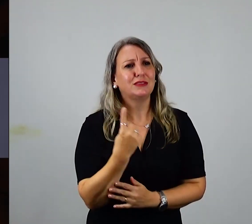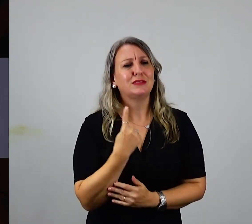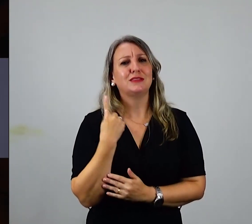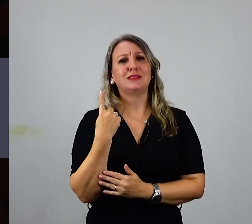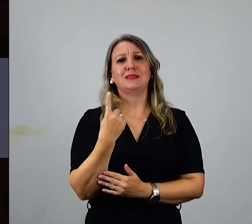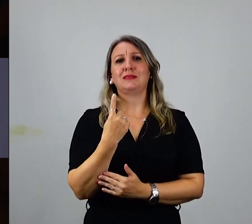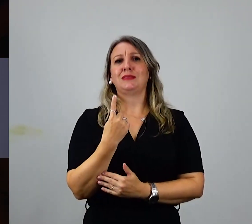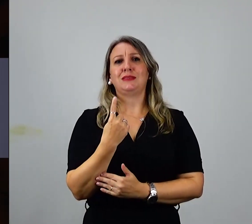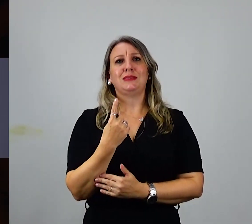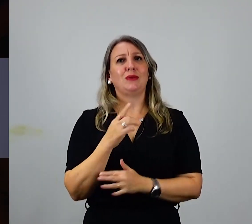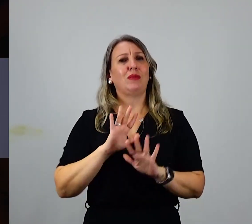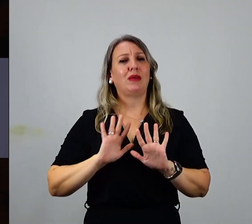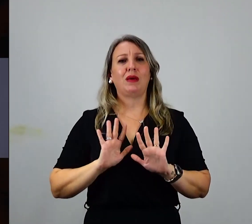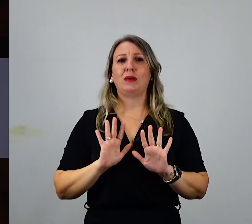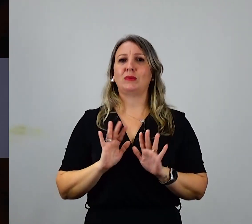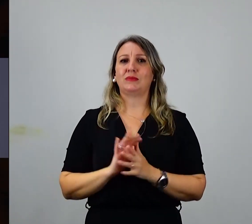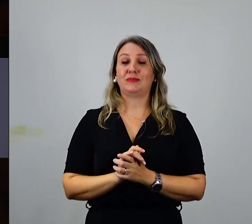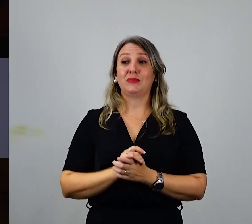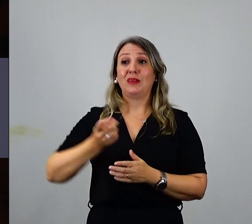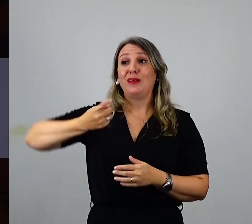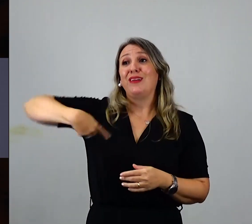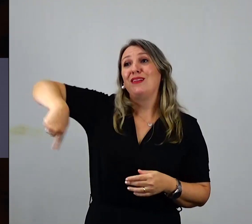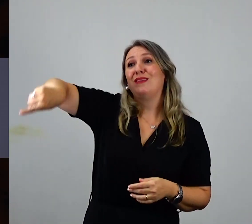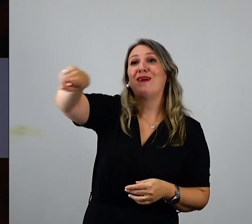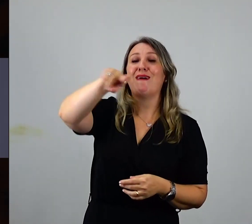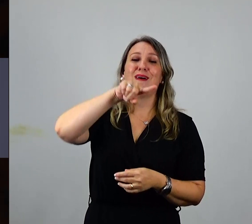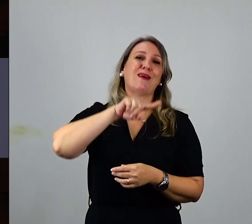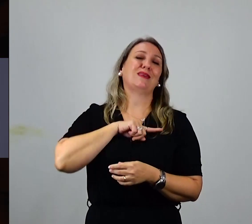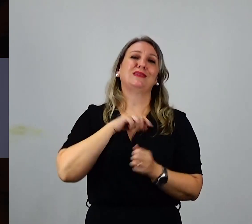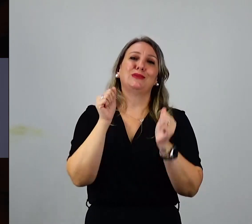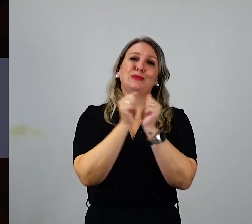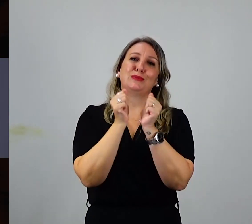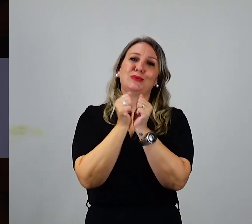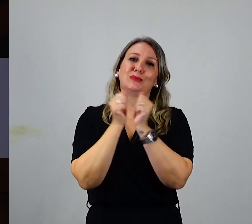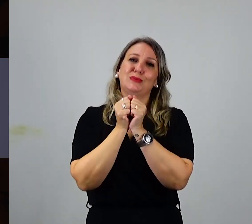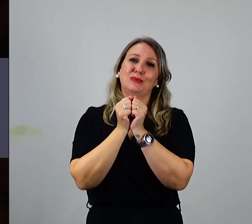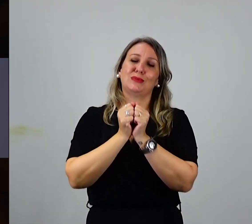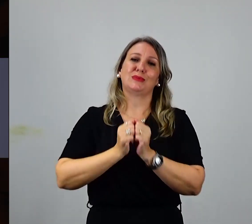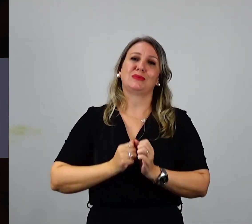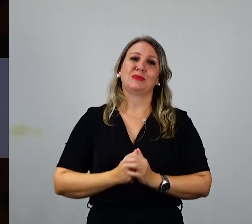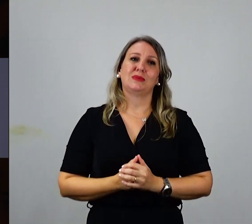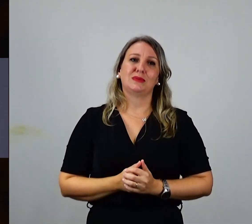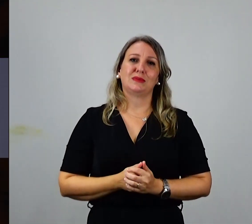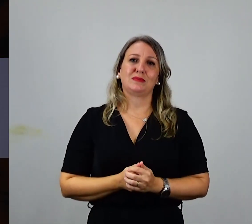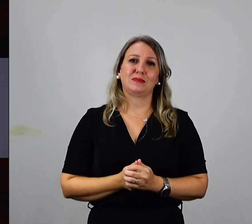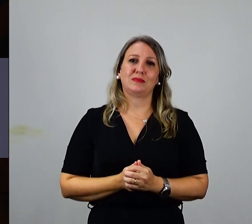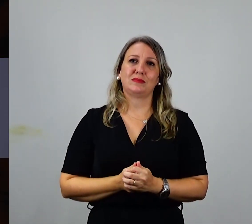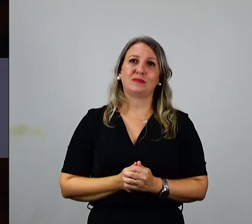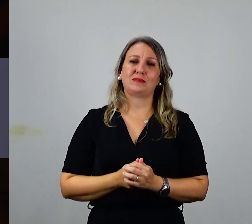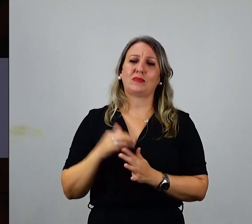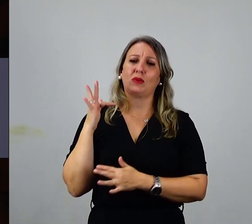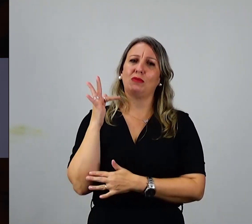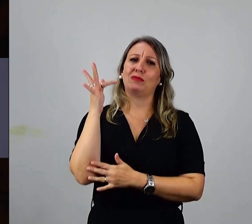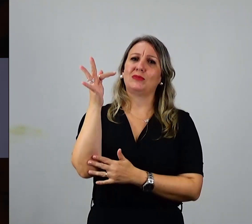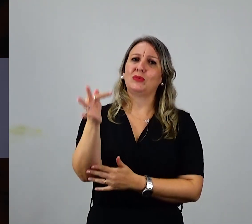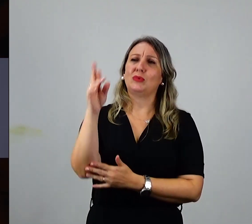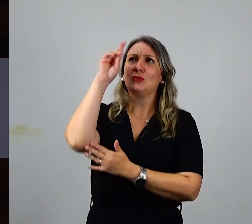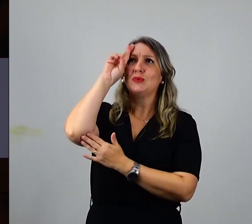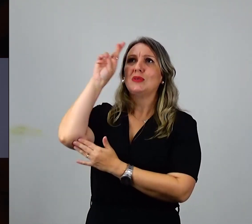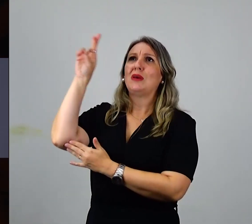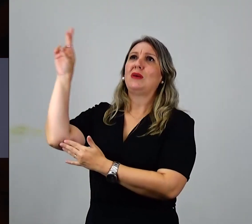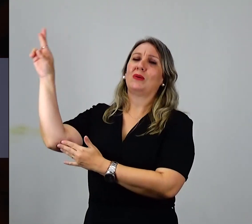Todos nós estamos nisso juntos. E quando o Senhor terminar a obra